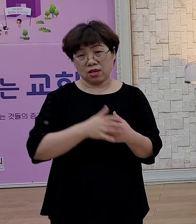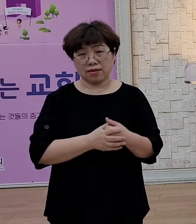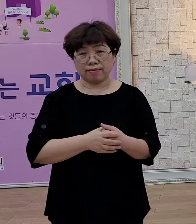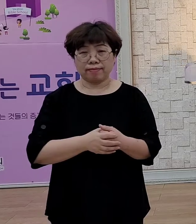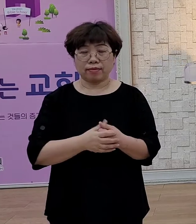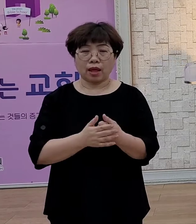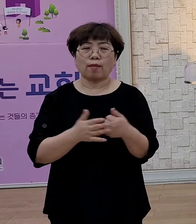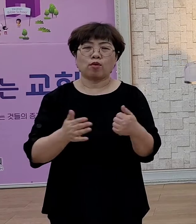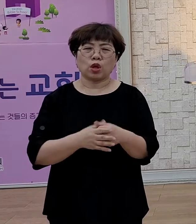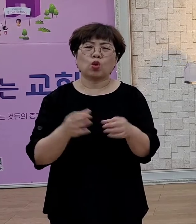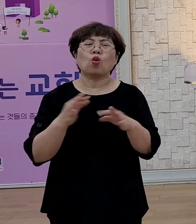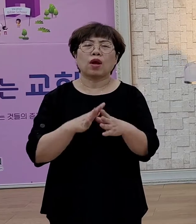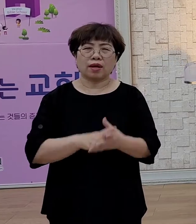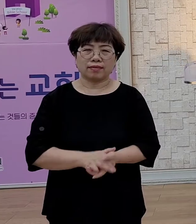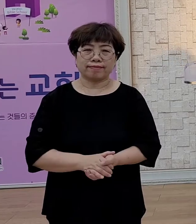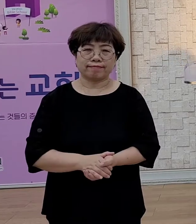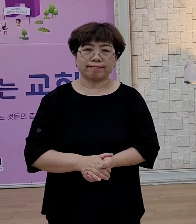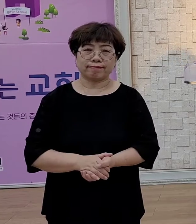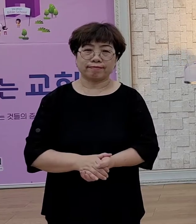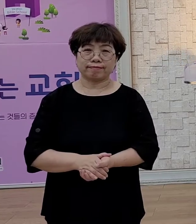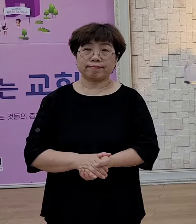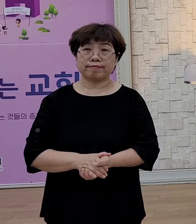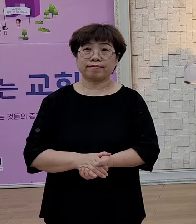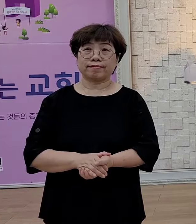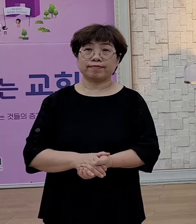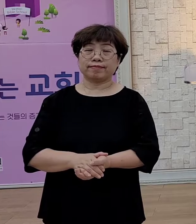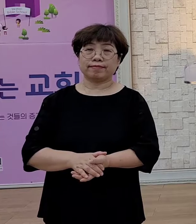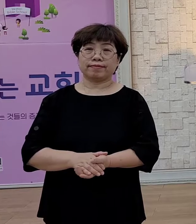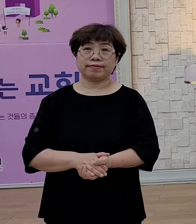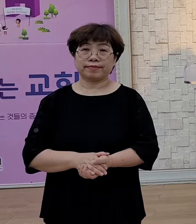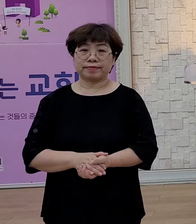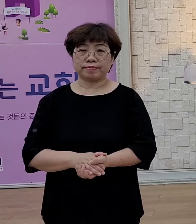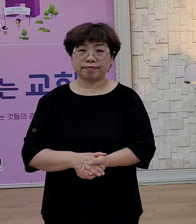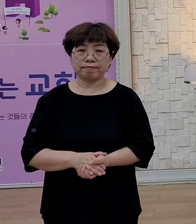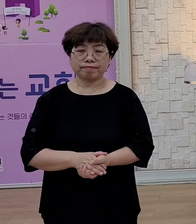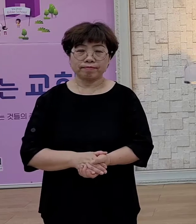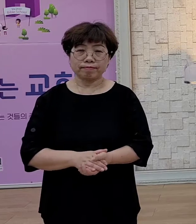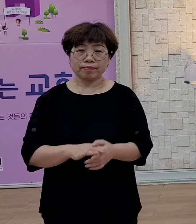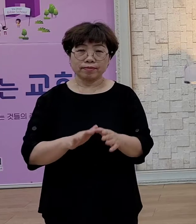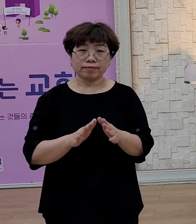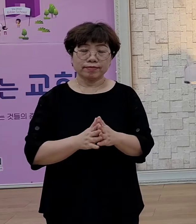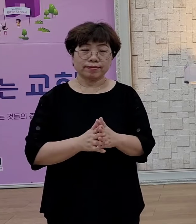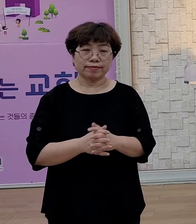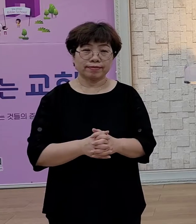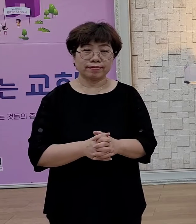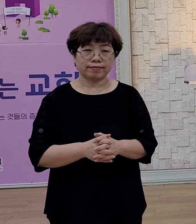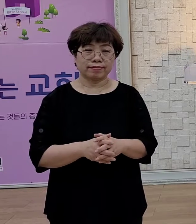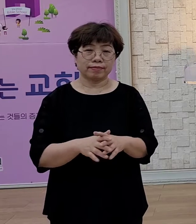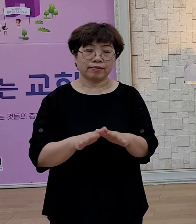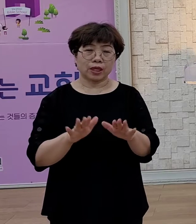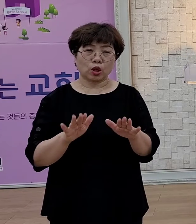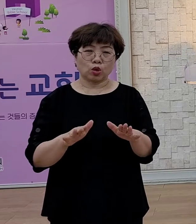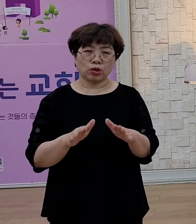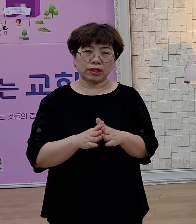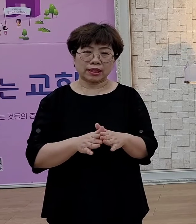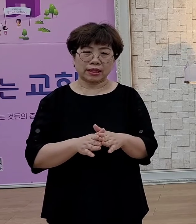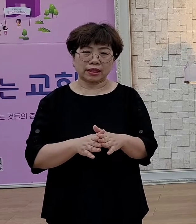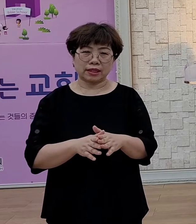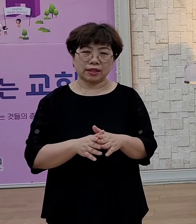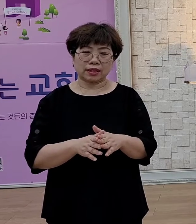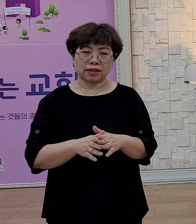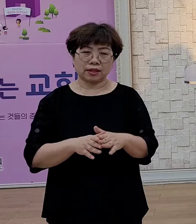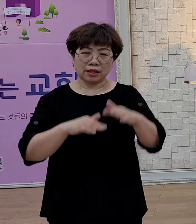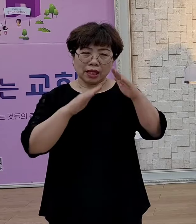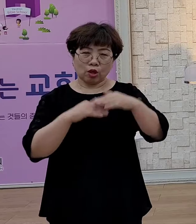그래서 지금 첫 번째, 다음 주에 이제 두 번째 또 결론이 있는데 오늘 한 가지, 길이 참으라 이 한마디만